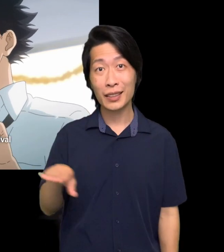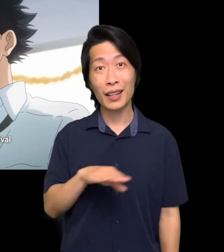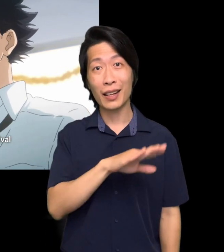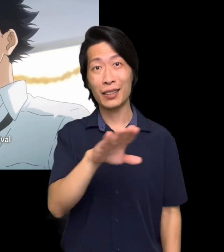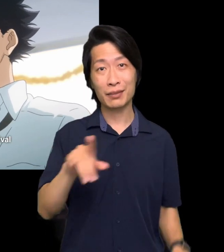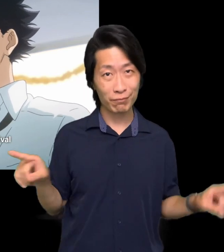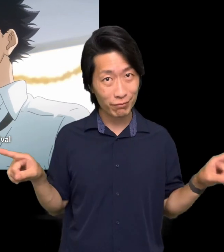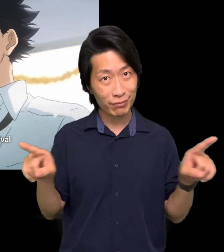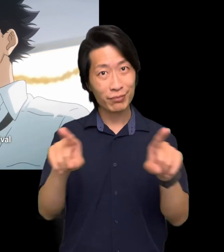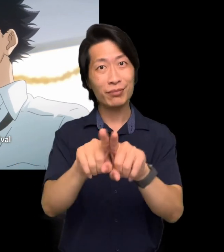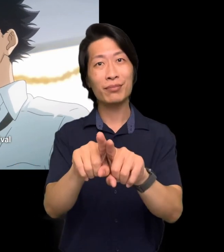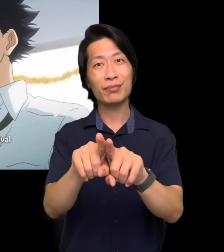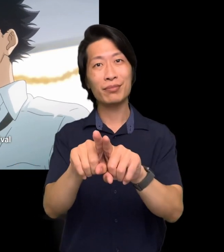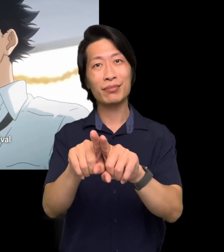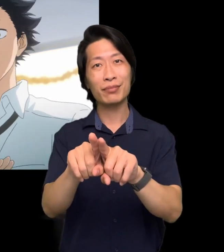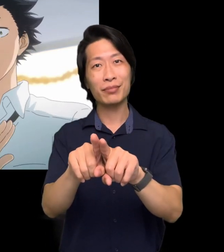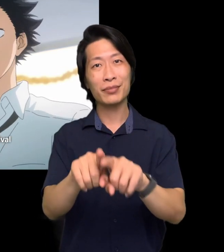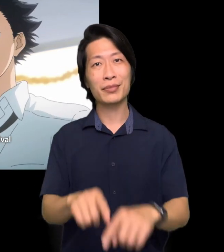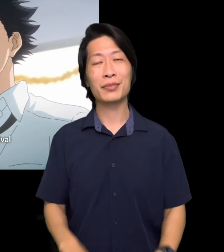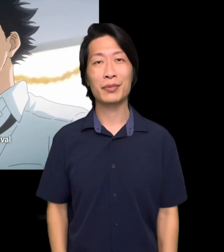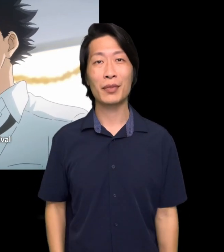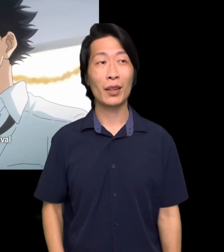みんなで一緒に。